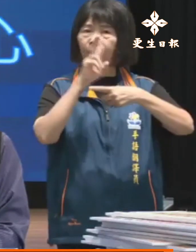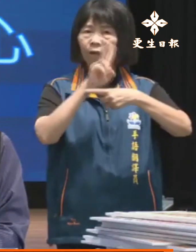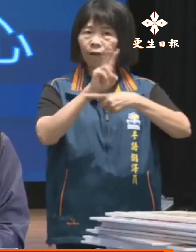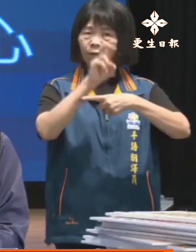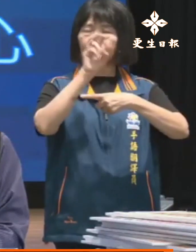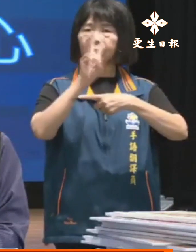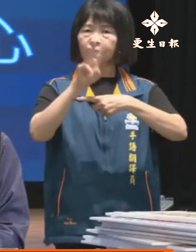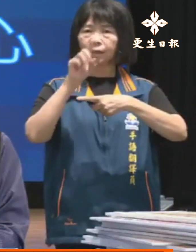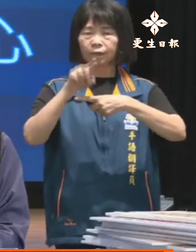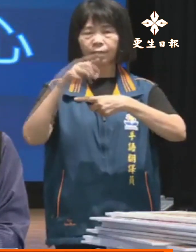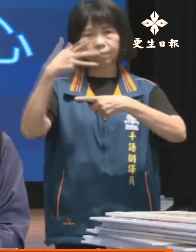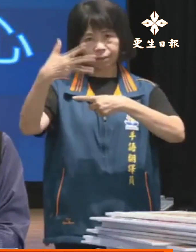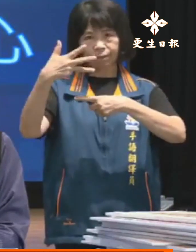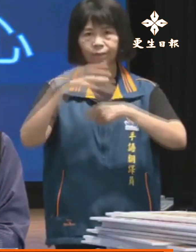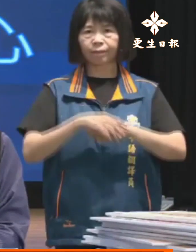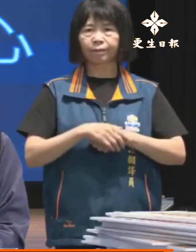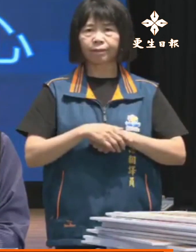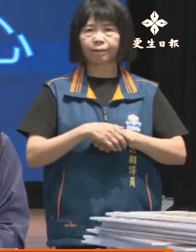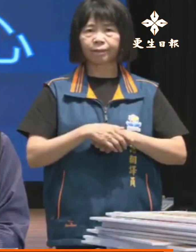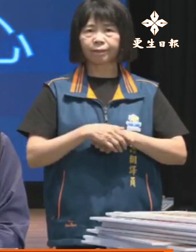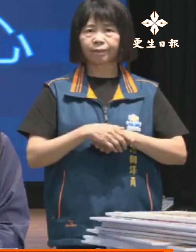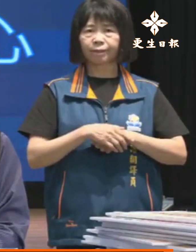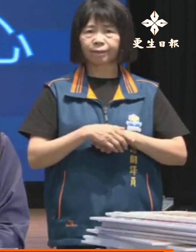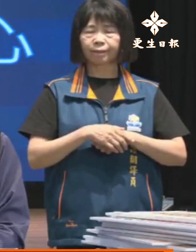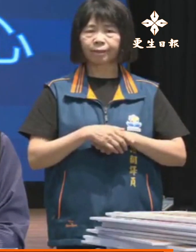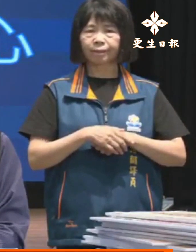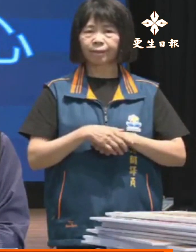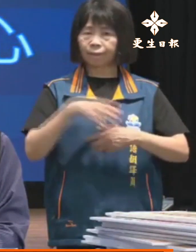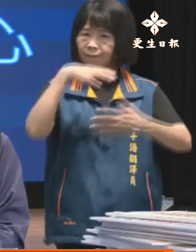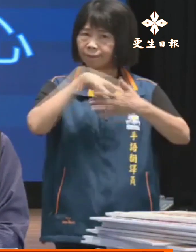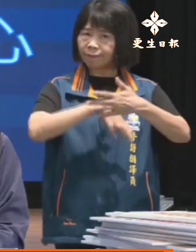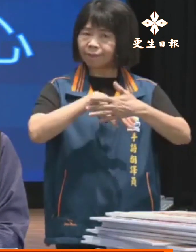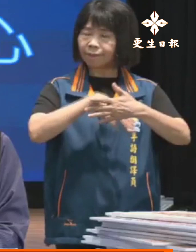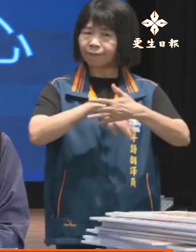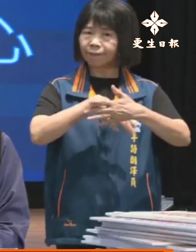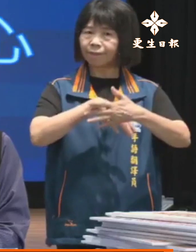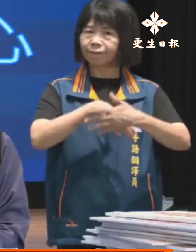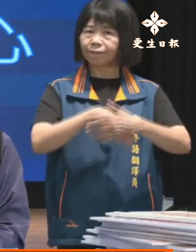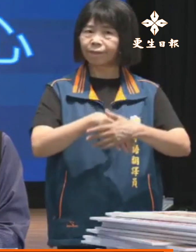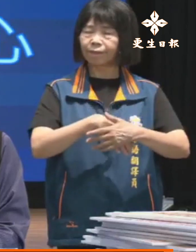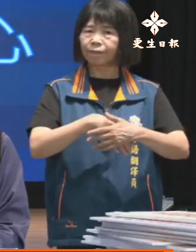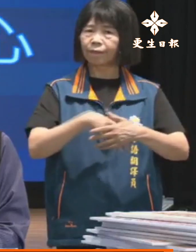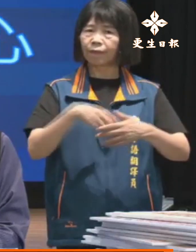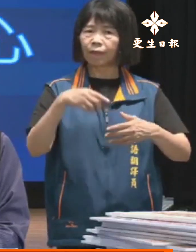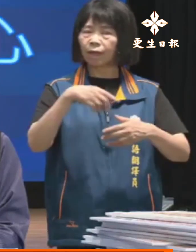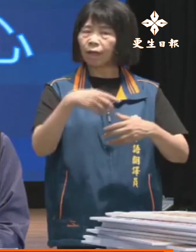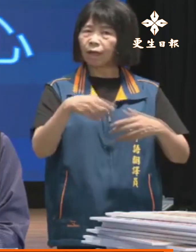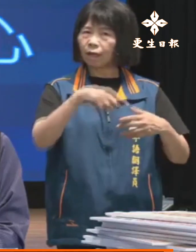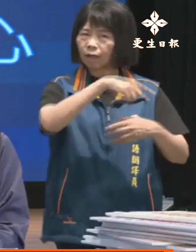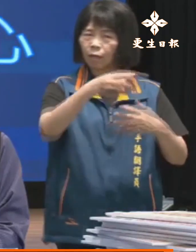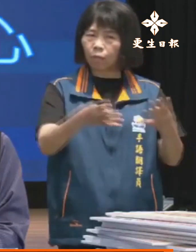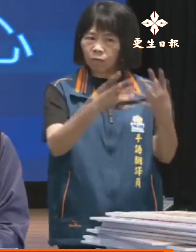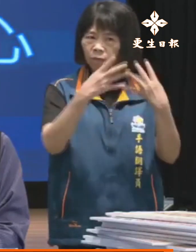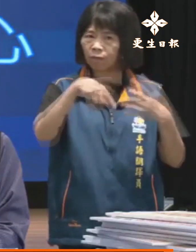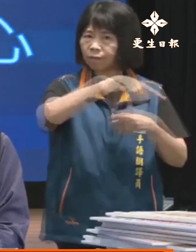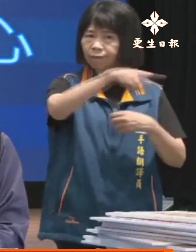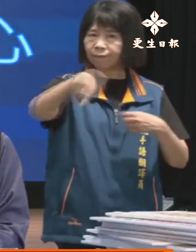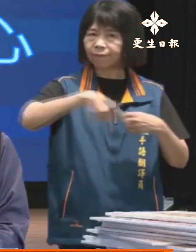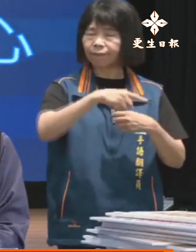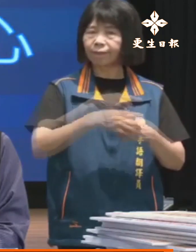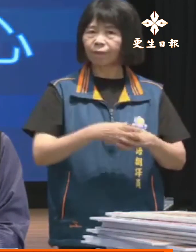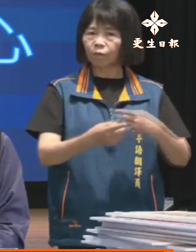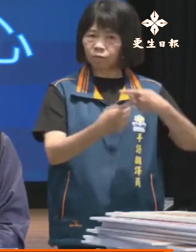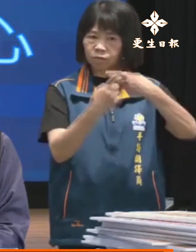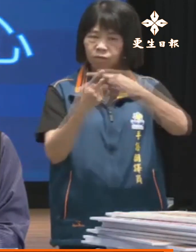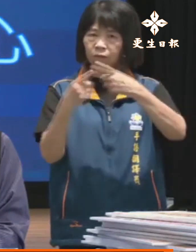些弟兄们哈，那他们的确诊的人数是为 23.9， 很有趣哦，这两个比